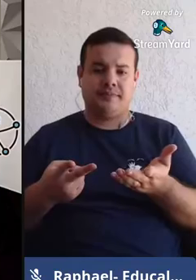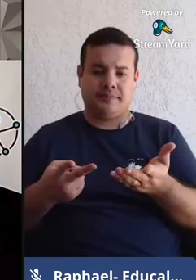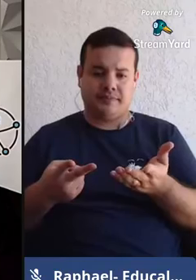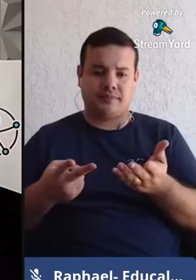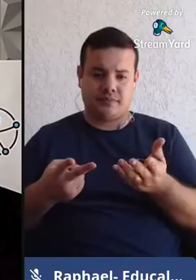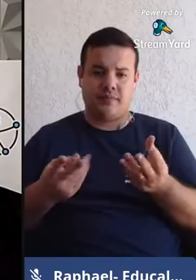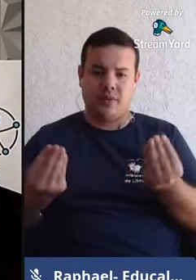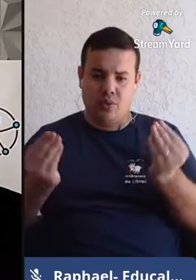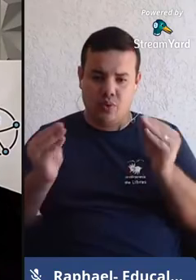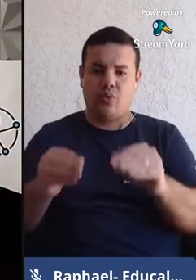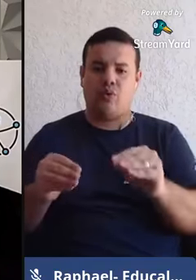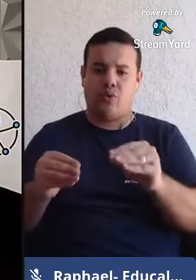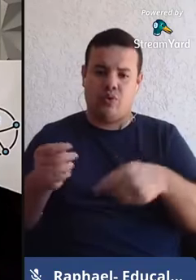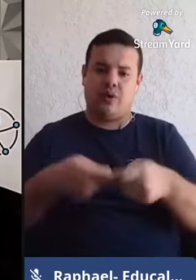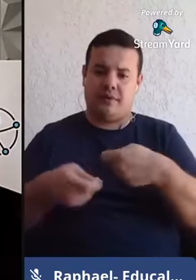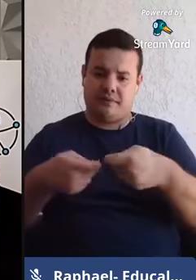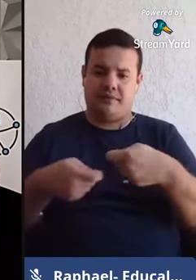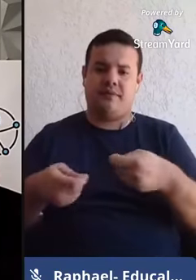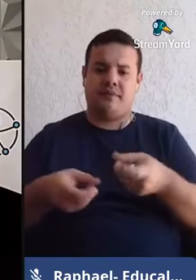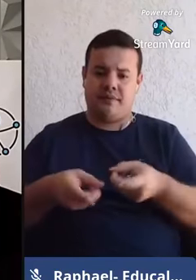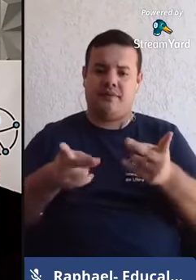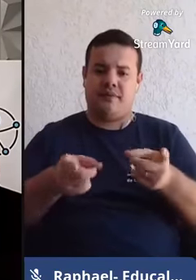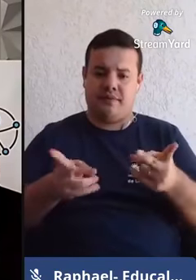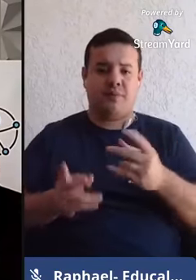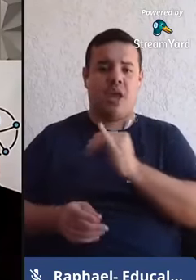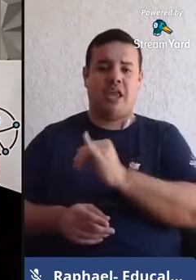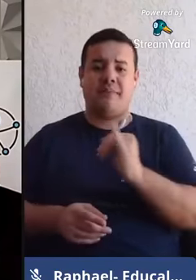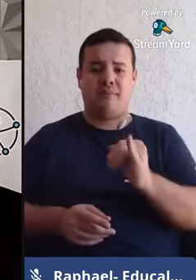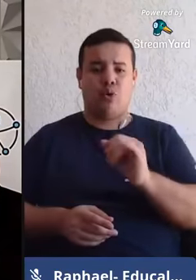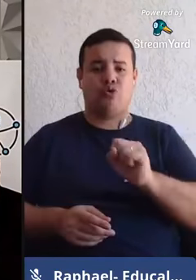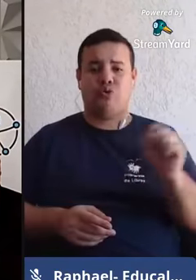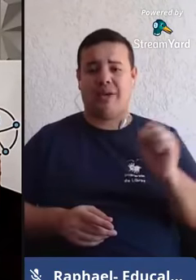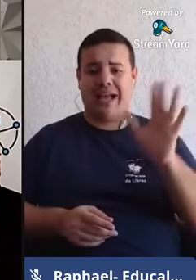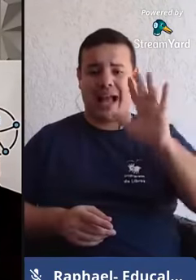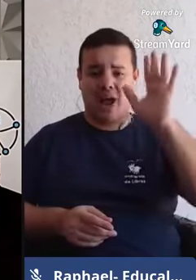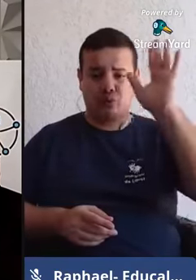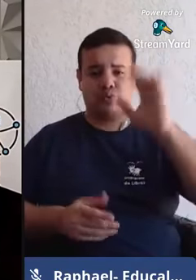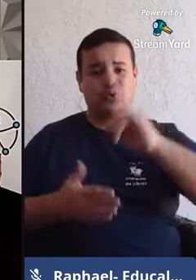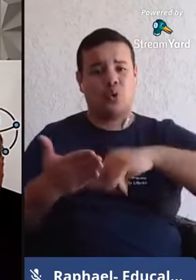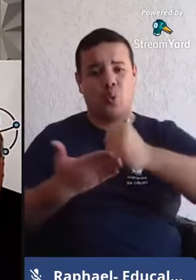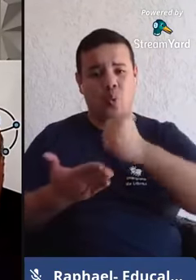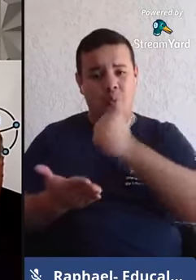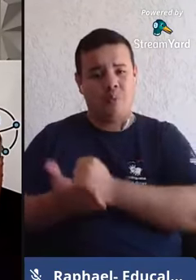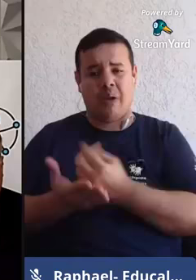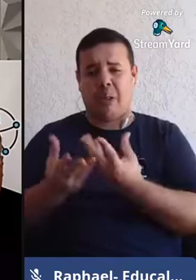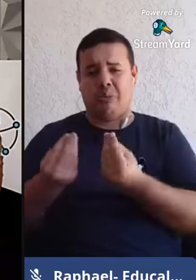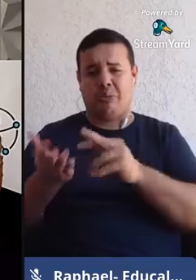produtos no mercado nacional pela grande carga tributária e pela grande burocracia que existe no entorno